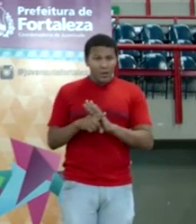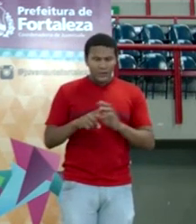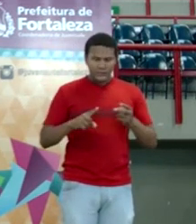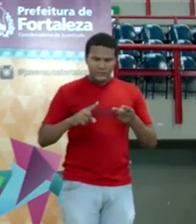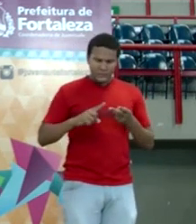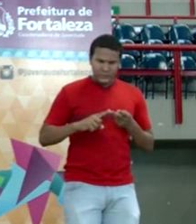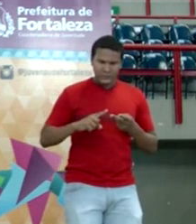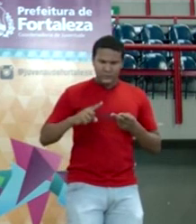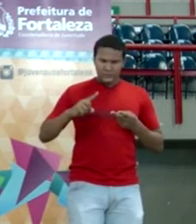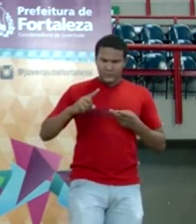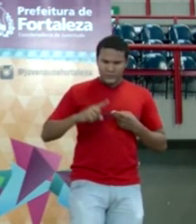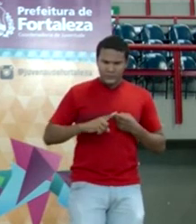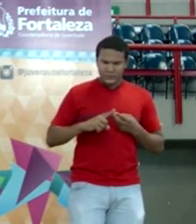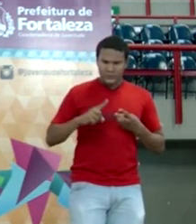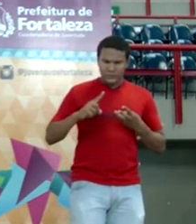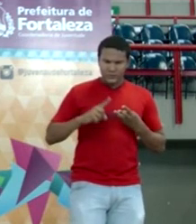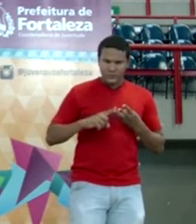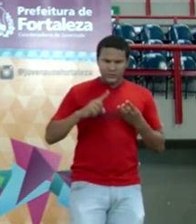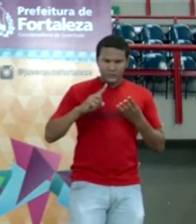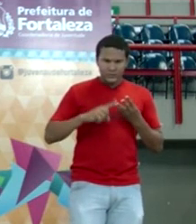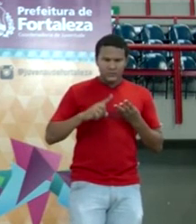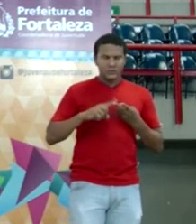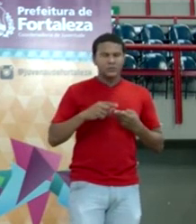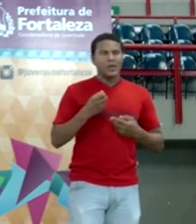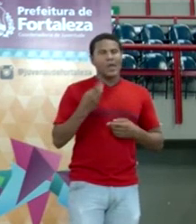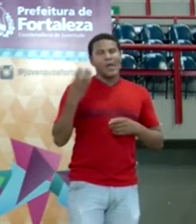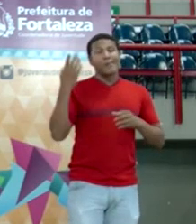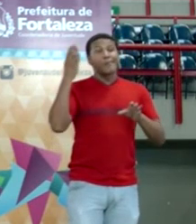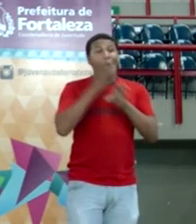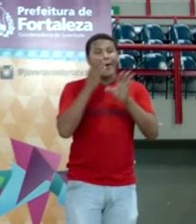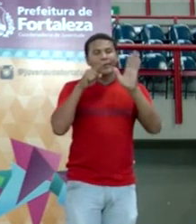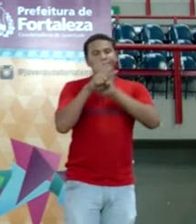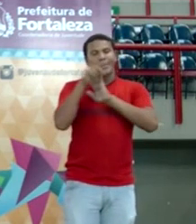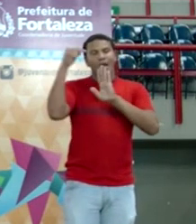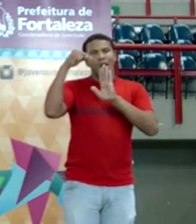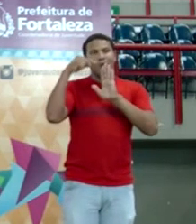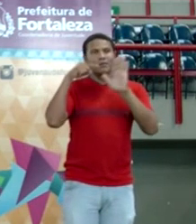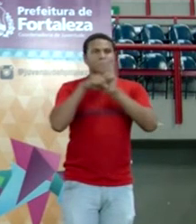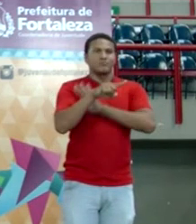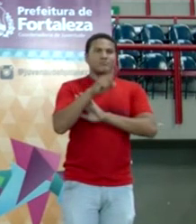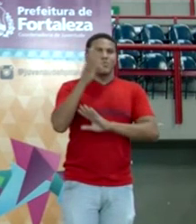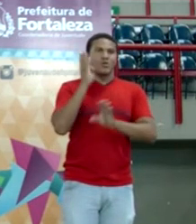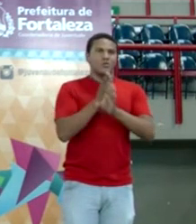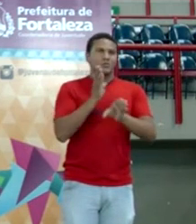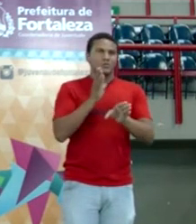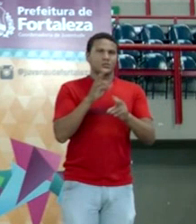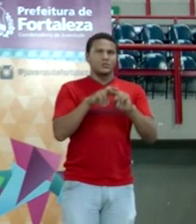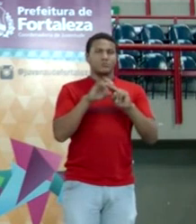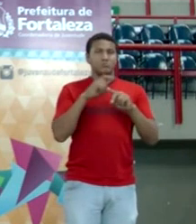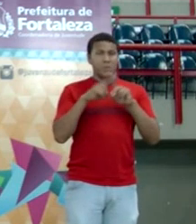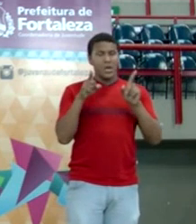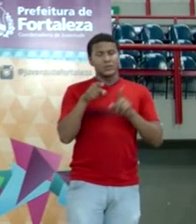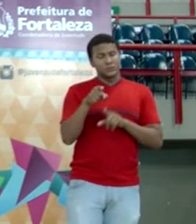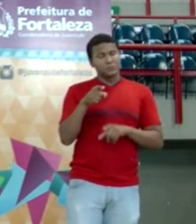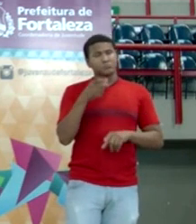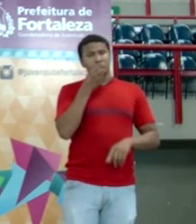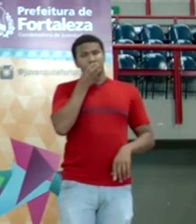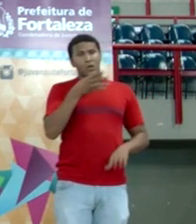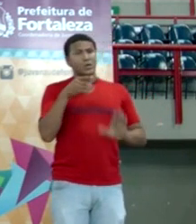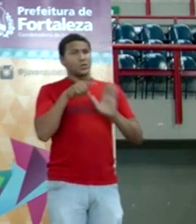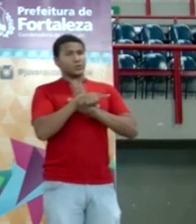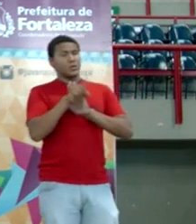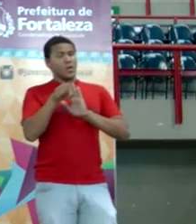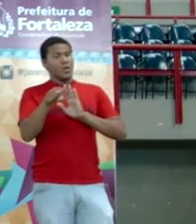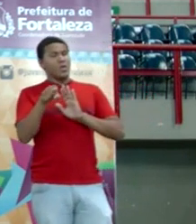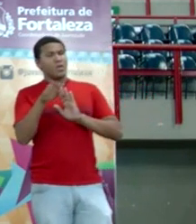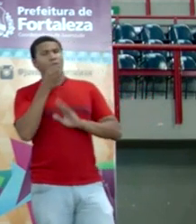de possibilidades para que ele consiga ser aprovado no concurso. Por isso que deu esse trabalho todo. Mas a questão é uma questão interessante. Na hora